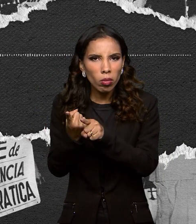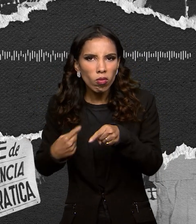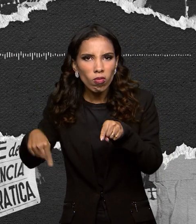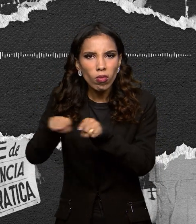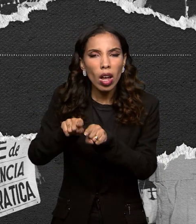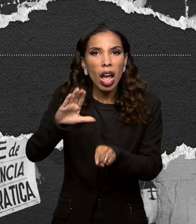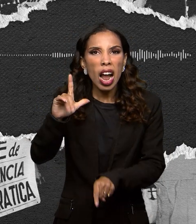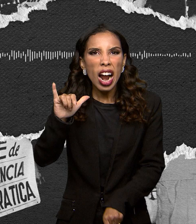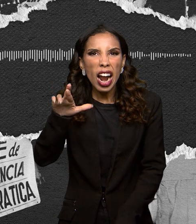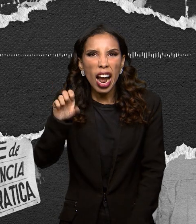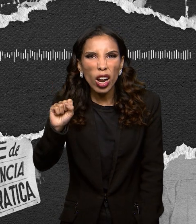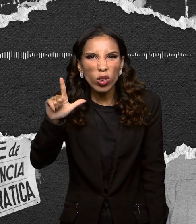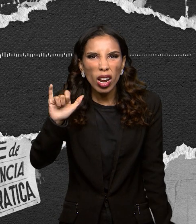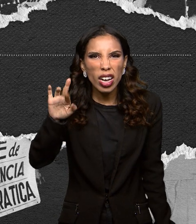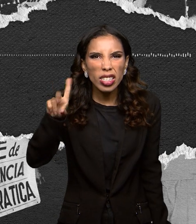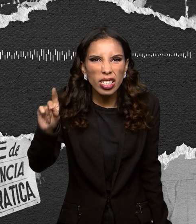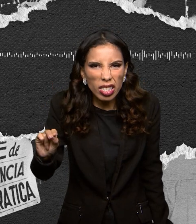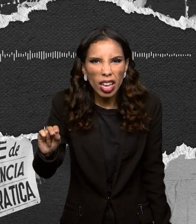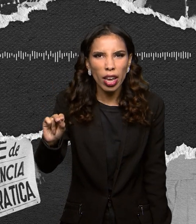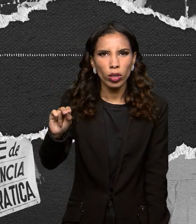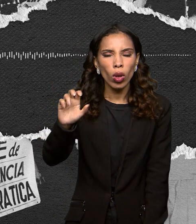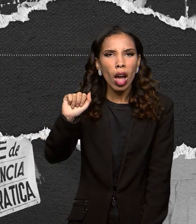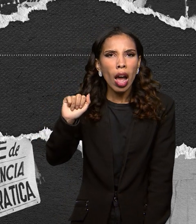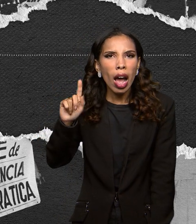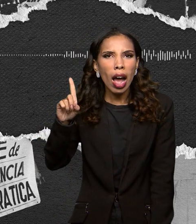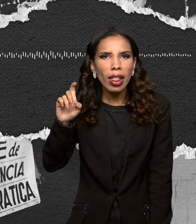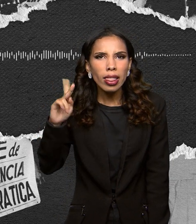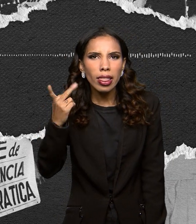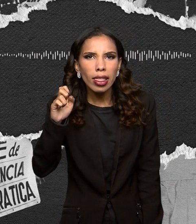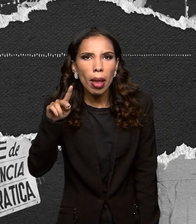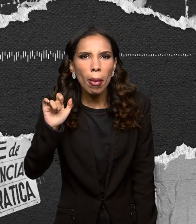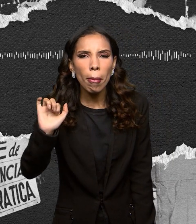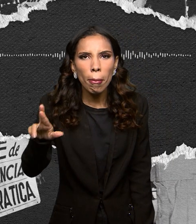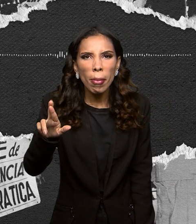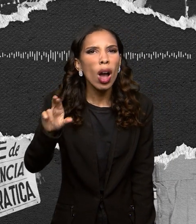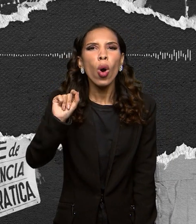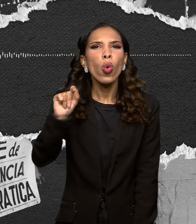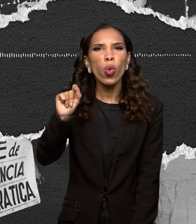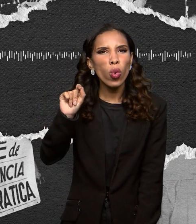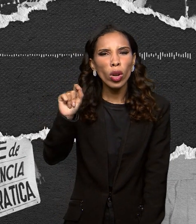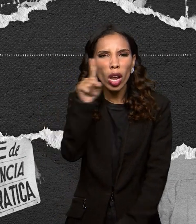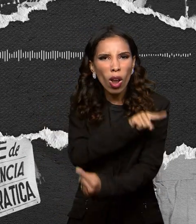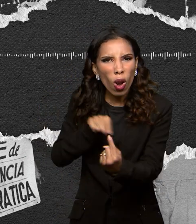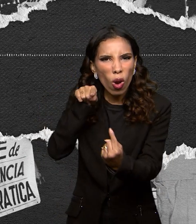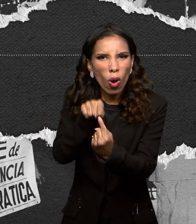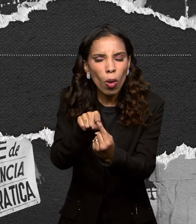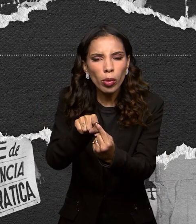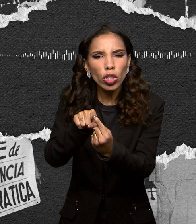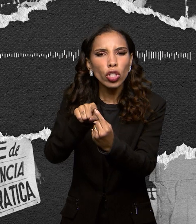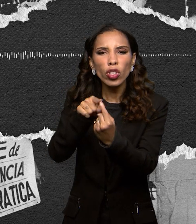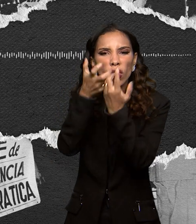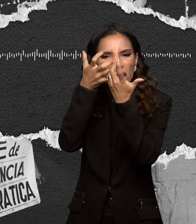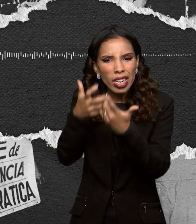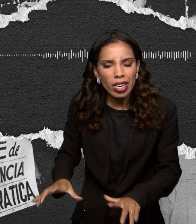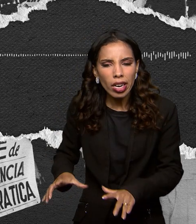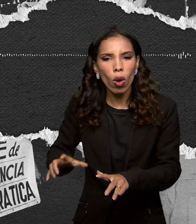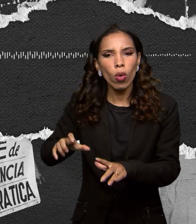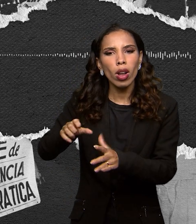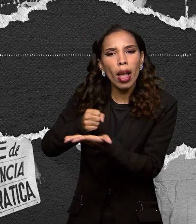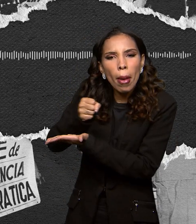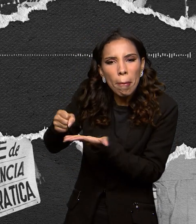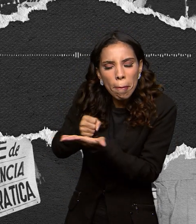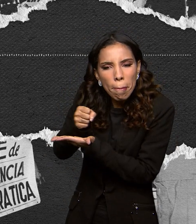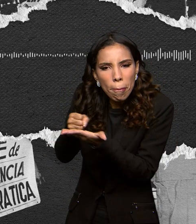Carlos Lacerda, Ademar de Barros e Hildo Meneghetti, objetivo é impedir que se concretizem as reformas sugeridas na